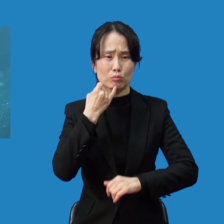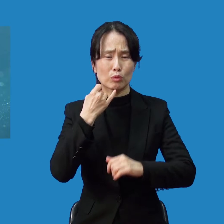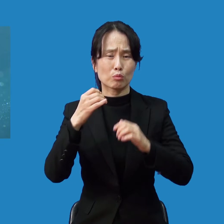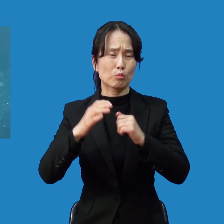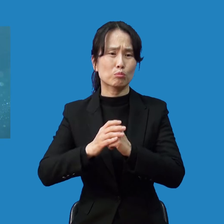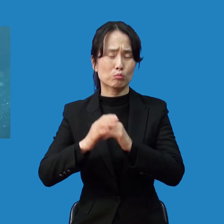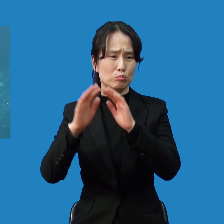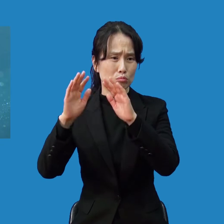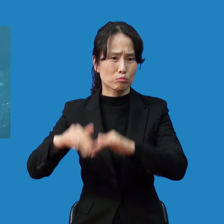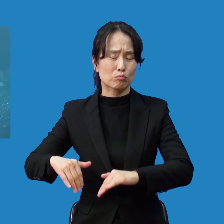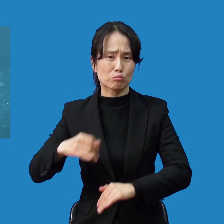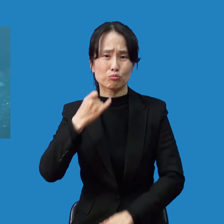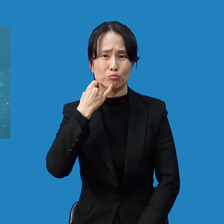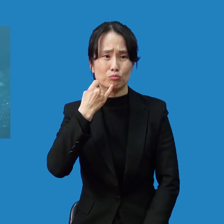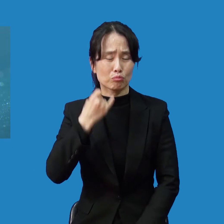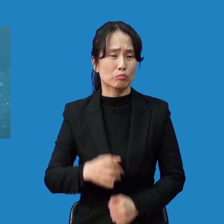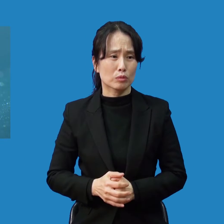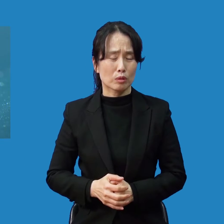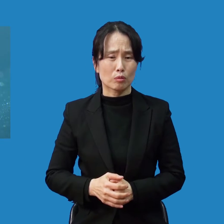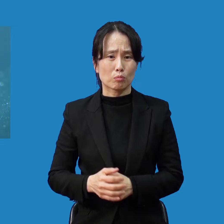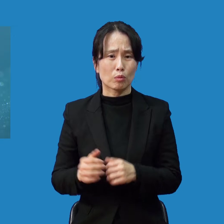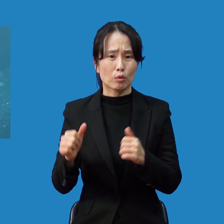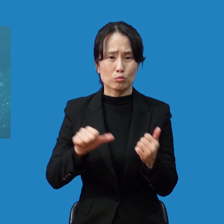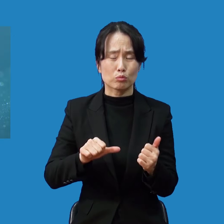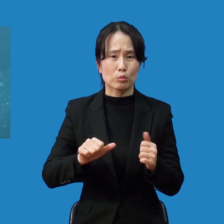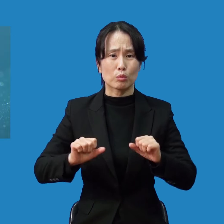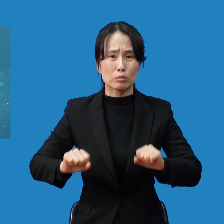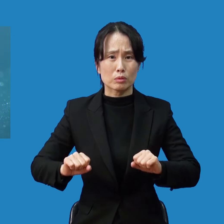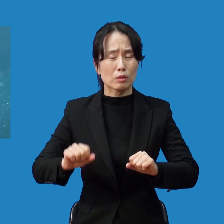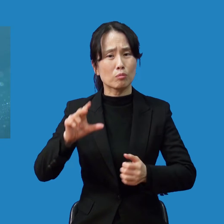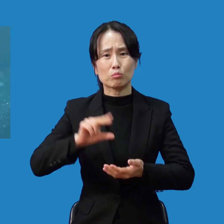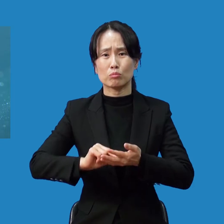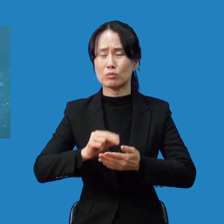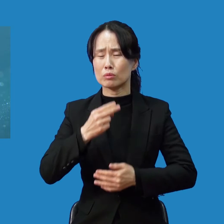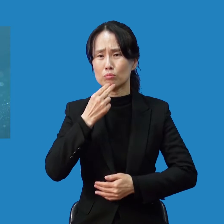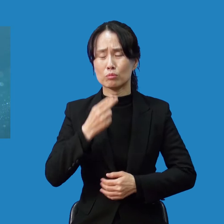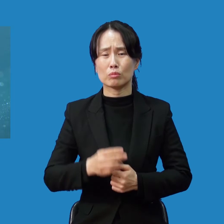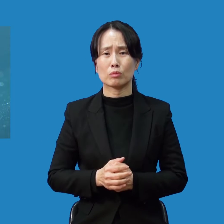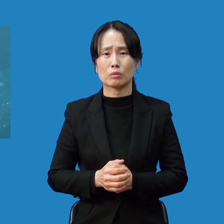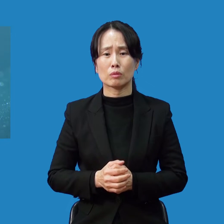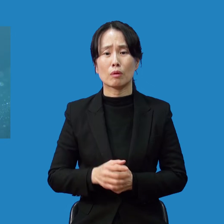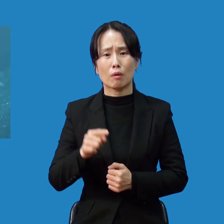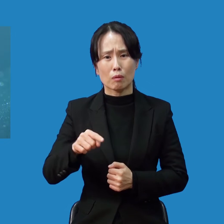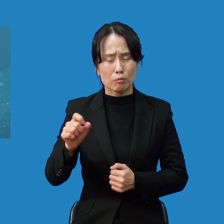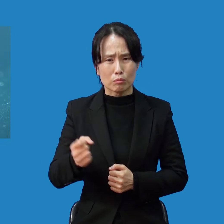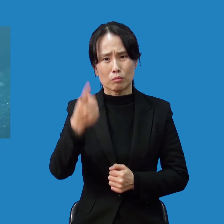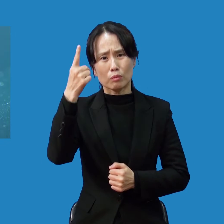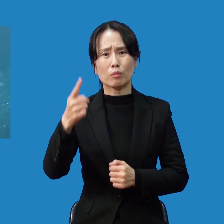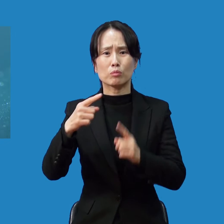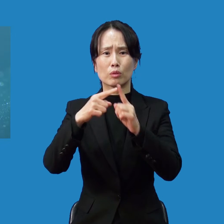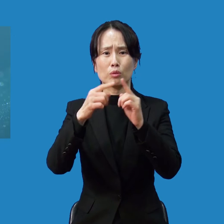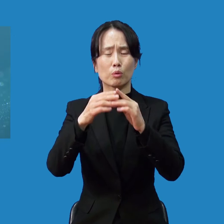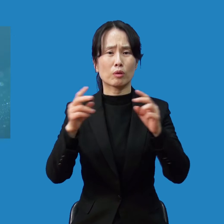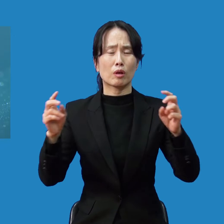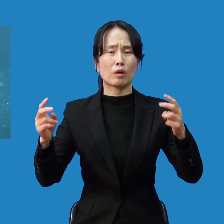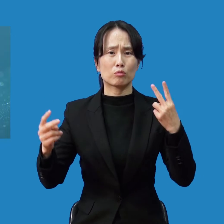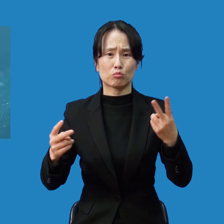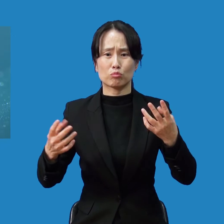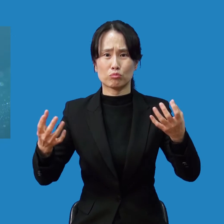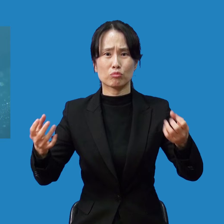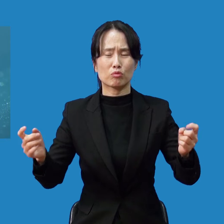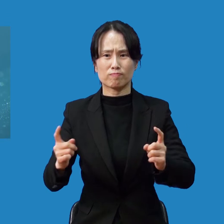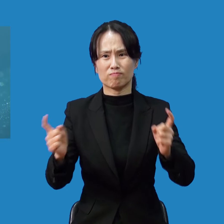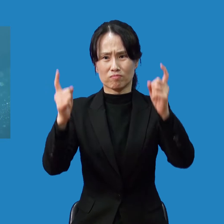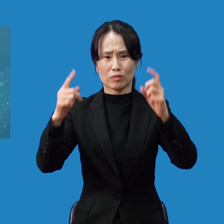세우면 어떻고, 그게 죽고 사는 문제도 아닌데 그것 가지고 교회가 두 쪽이 나서 서로 싸우고